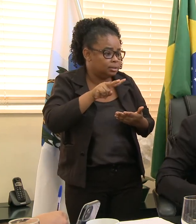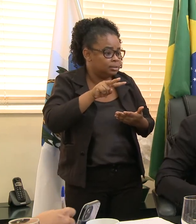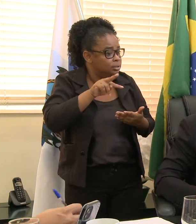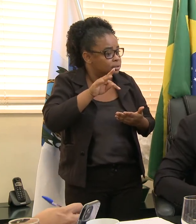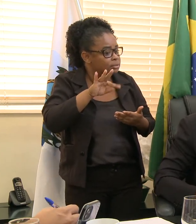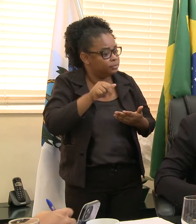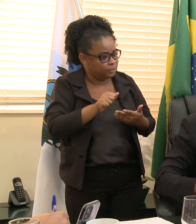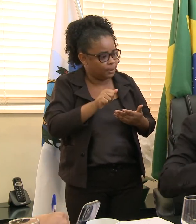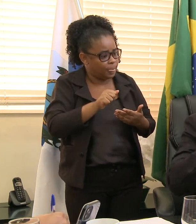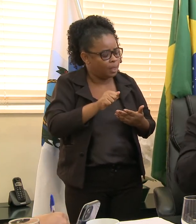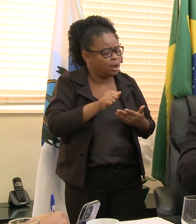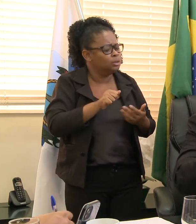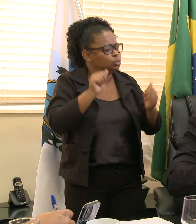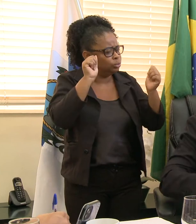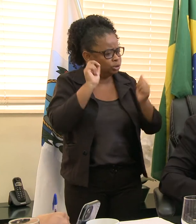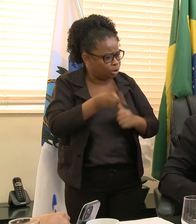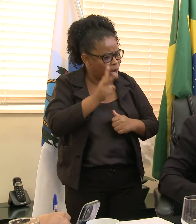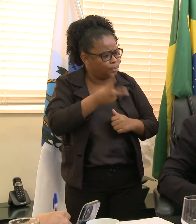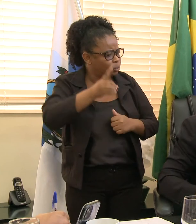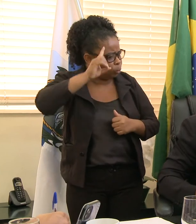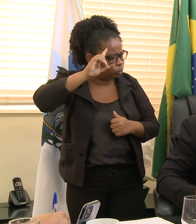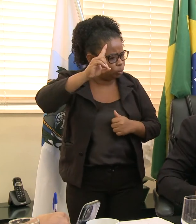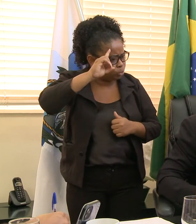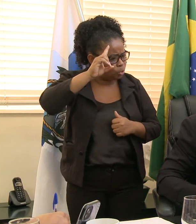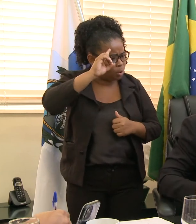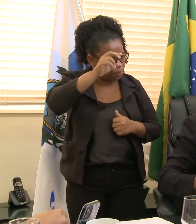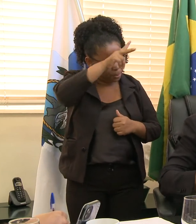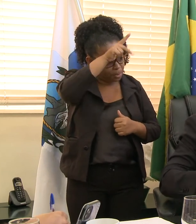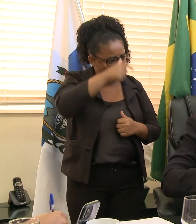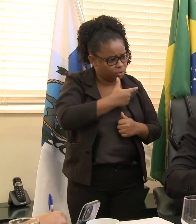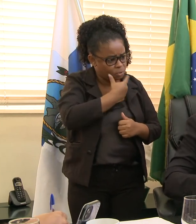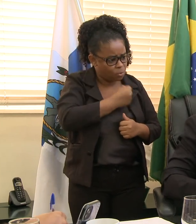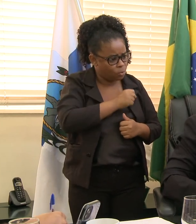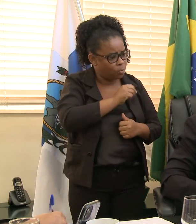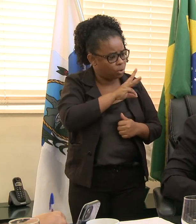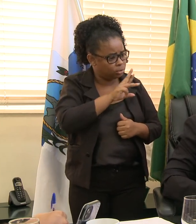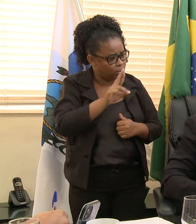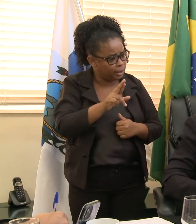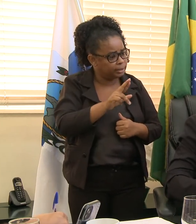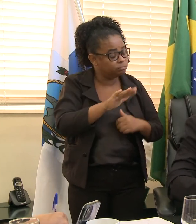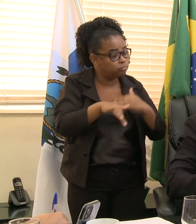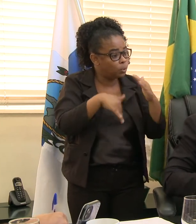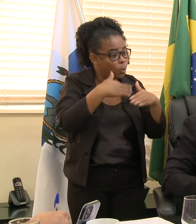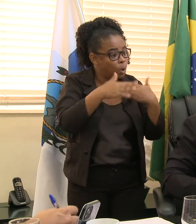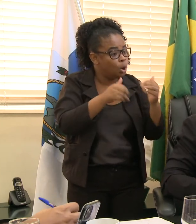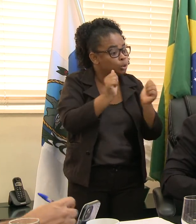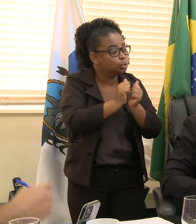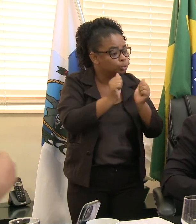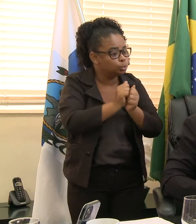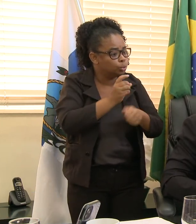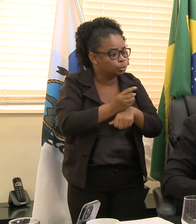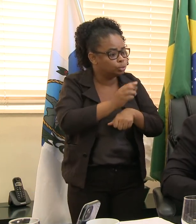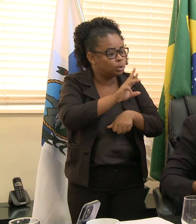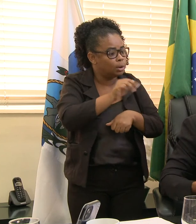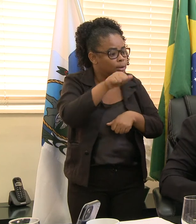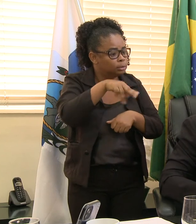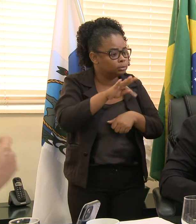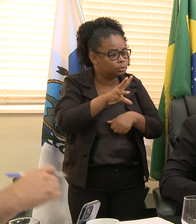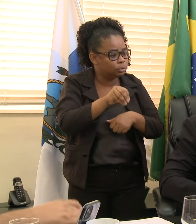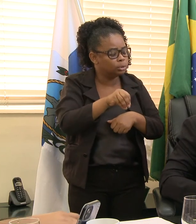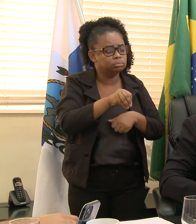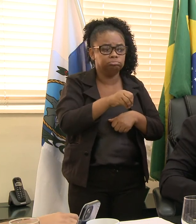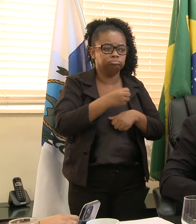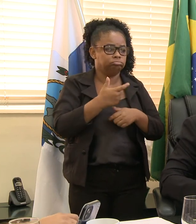Washington Reis, junto com a equipe da saúde, com o doutor Antônio, tem avançado, né? A gente não tem recuado. Em meio a